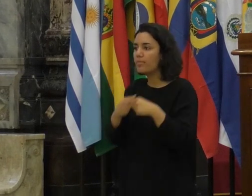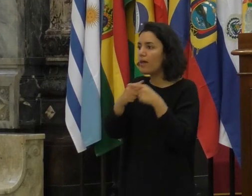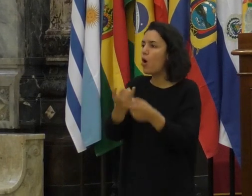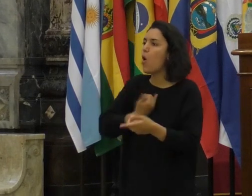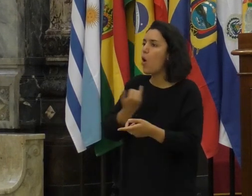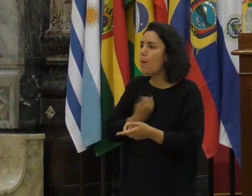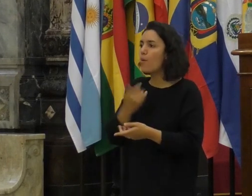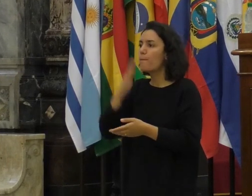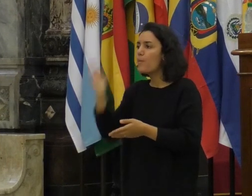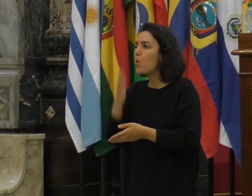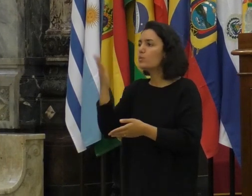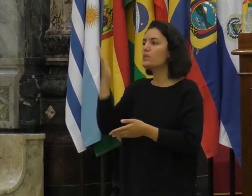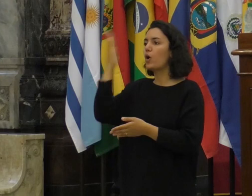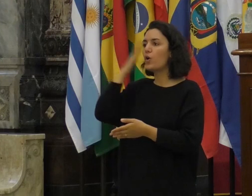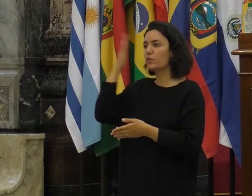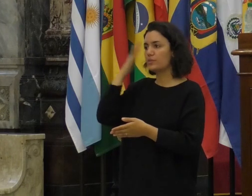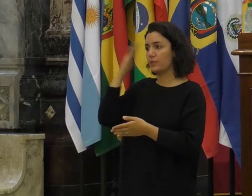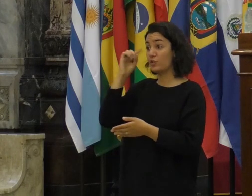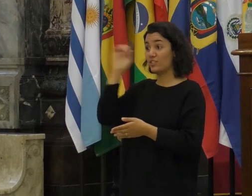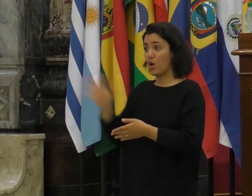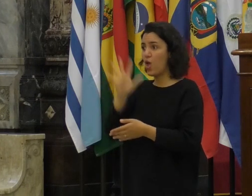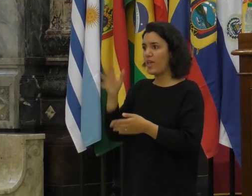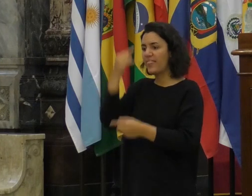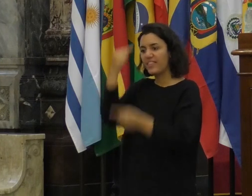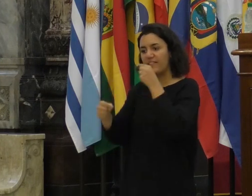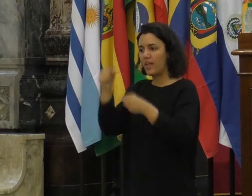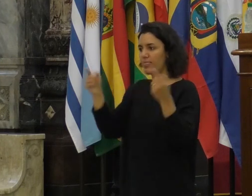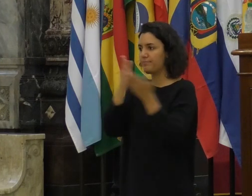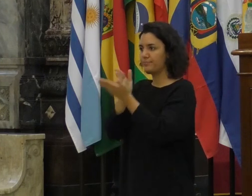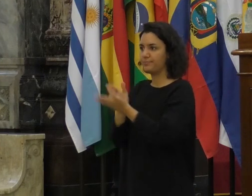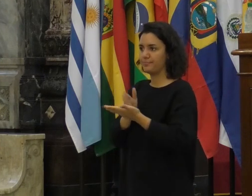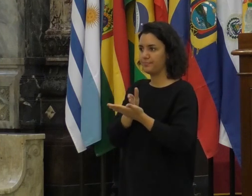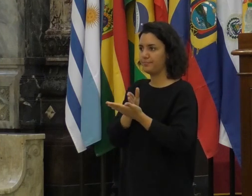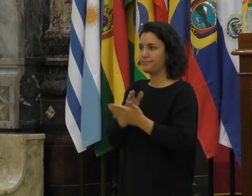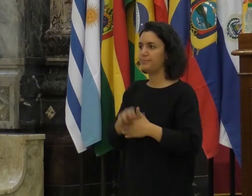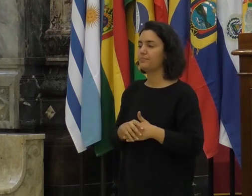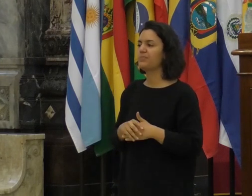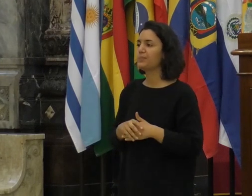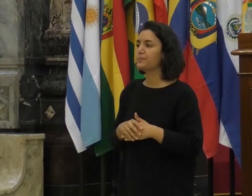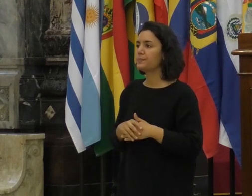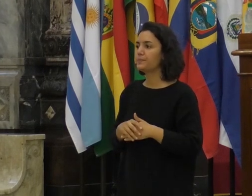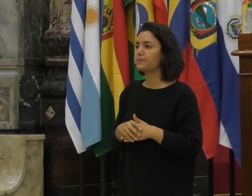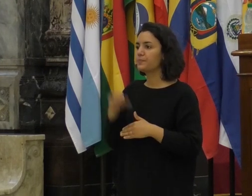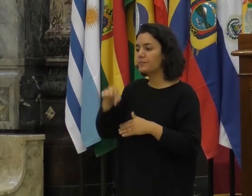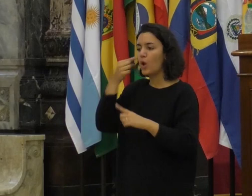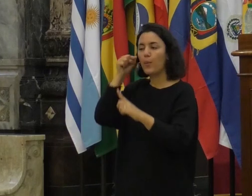conocimiento en psicología en sus diferentes dimensiones, tal como se manifiesta en su objetivo general.